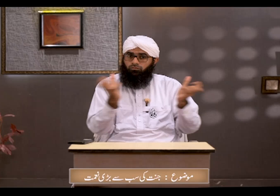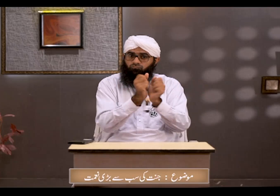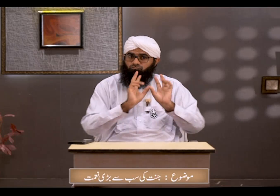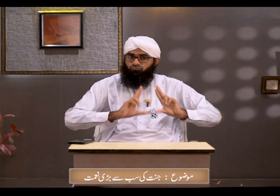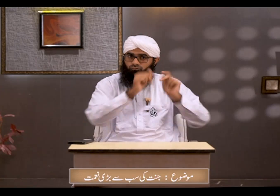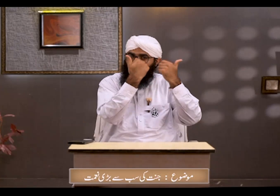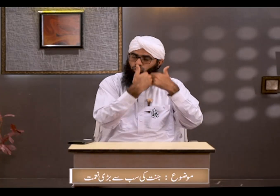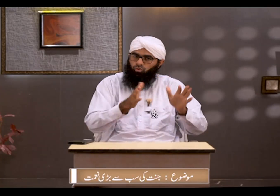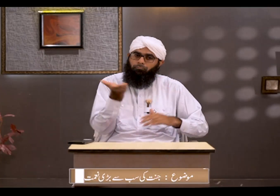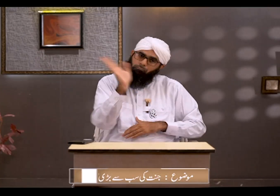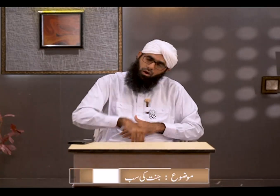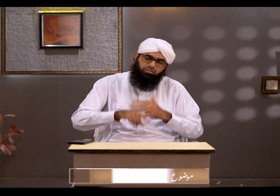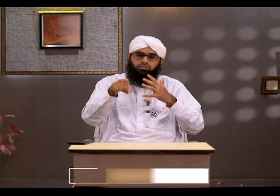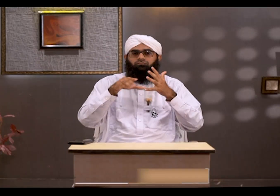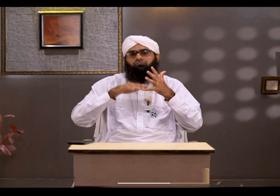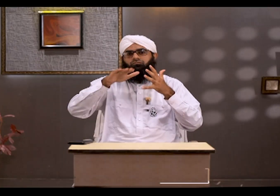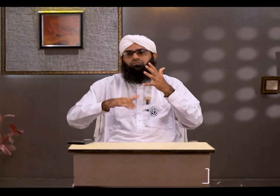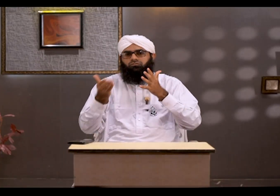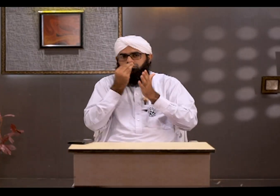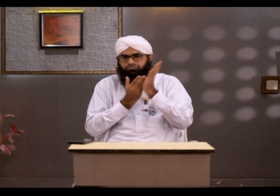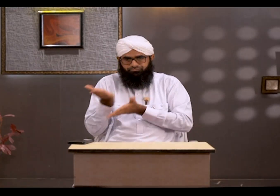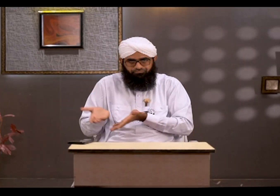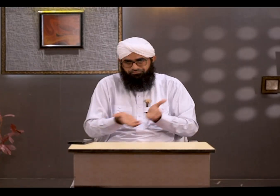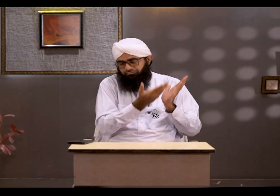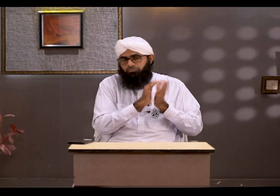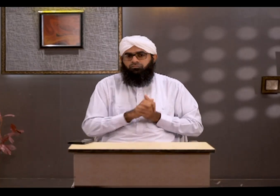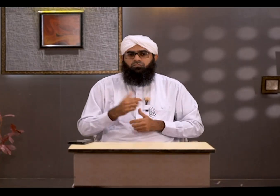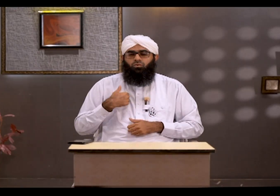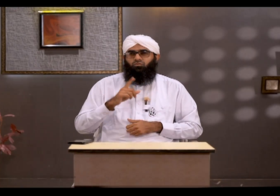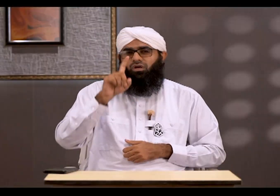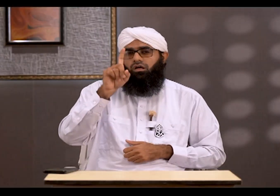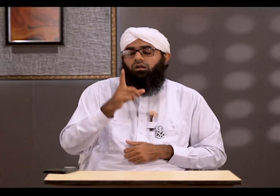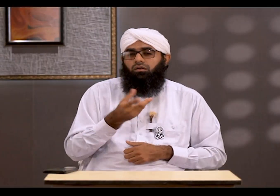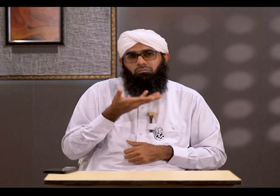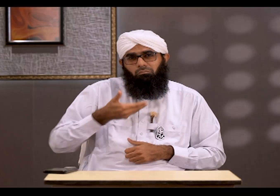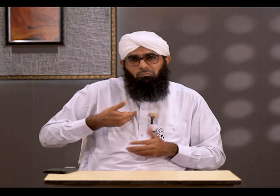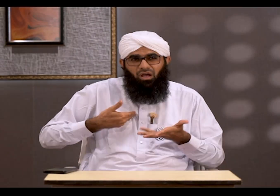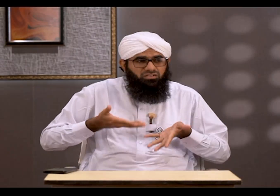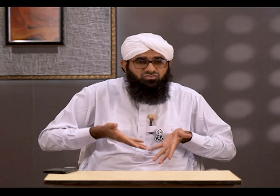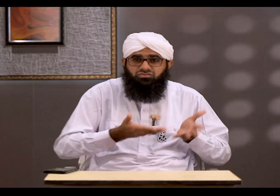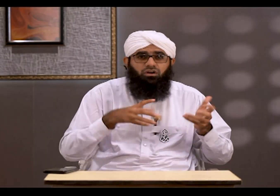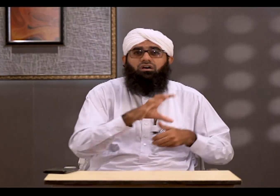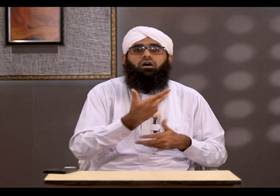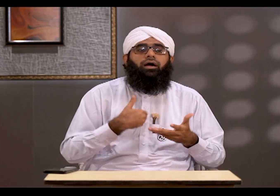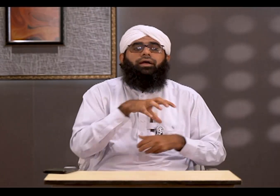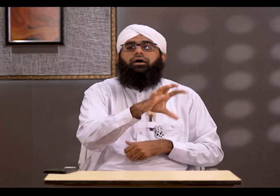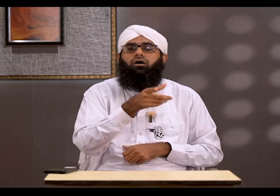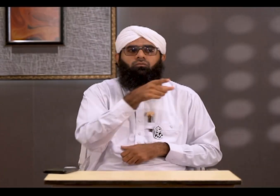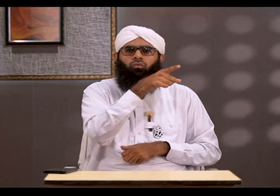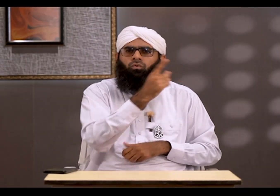کہ جنت میں داخل ہو جا۔ وہ عرض کرے گا، یا رب کیسے داخل ہو جاؤں؟ حالانکہ لوگ اپنے اپنے محلات میں چلے گئے ہیں۔ اللہ